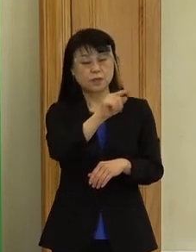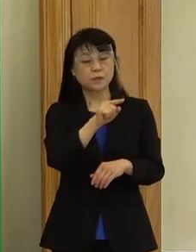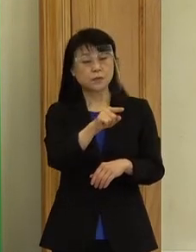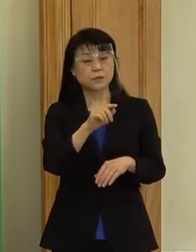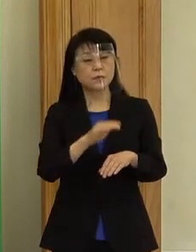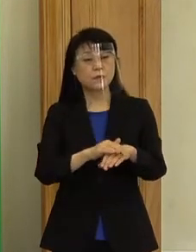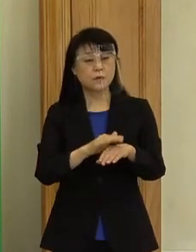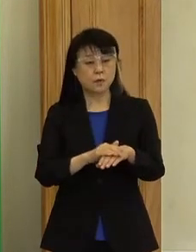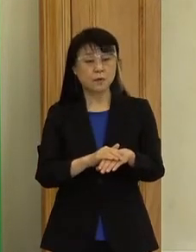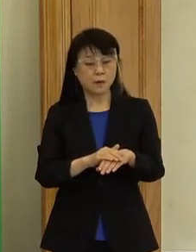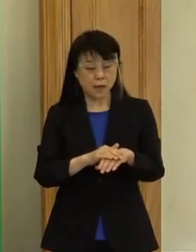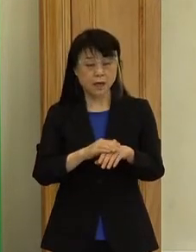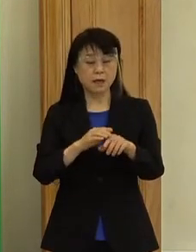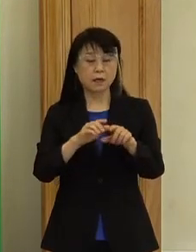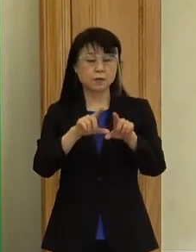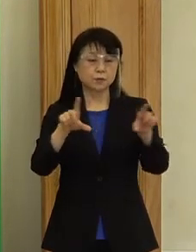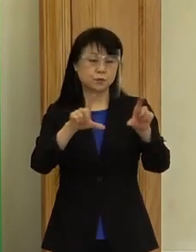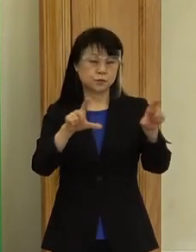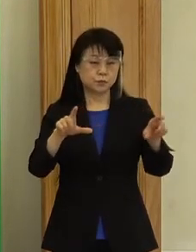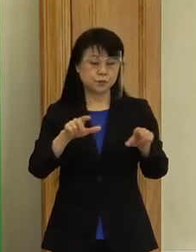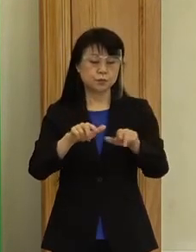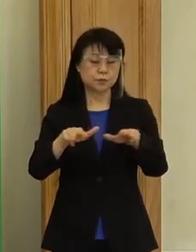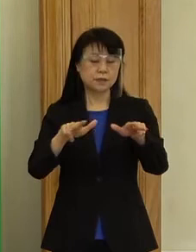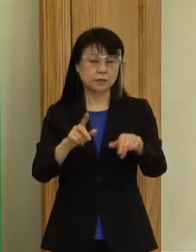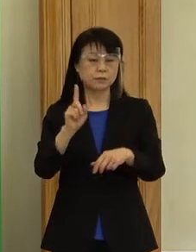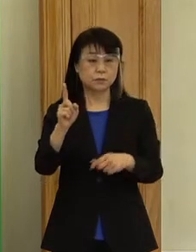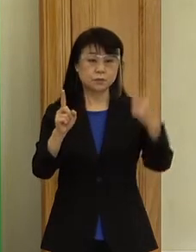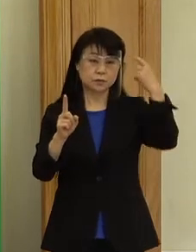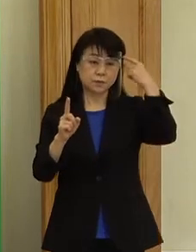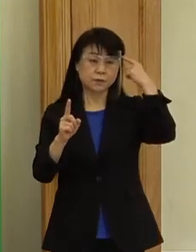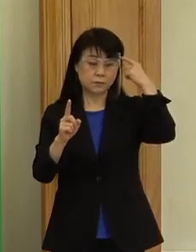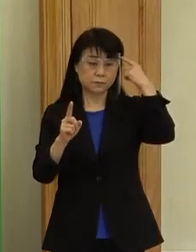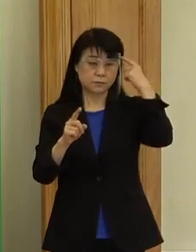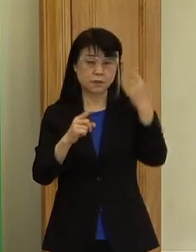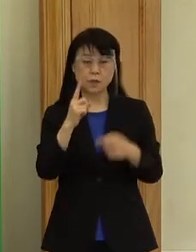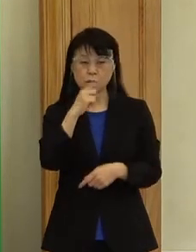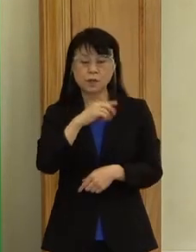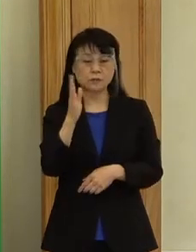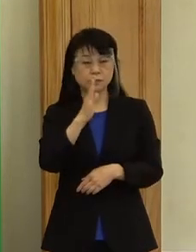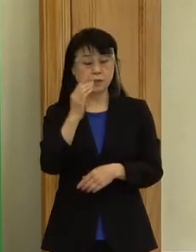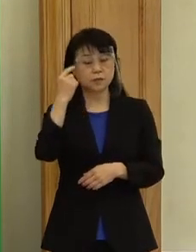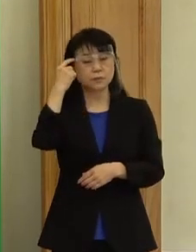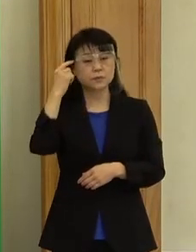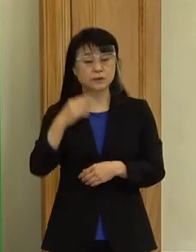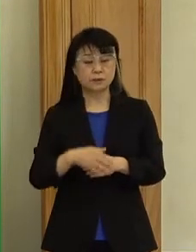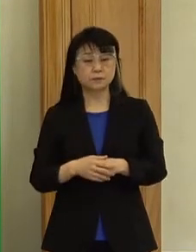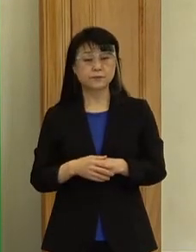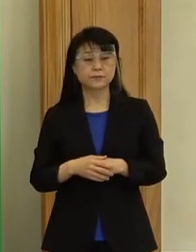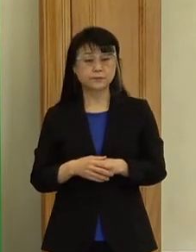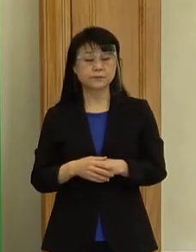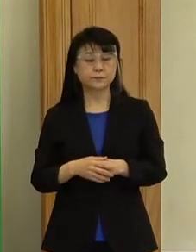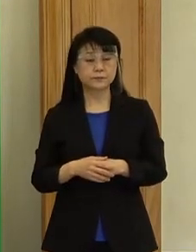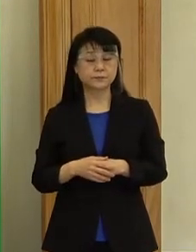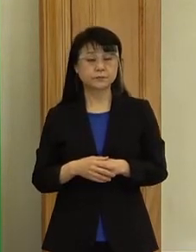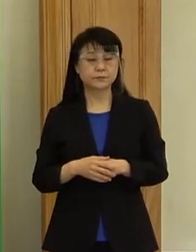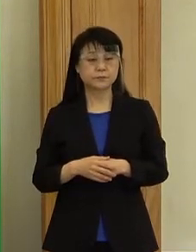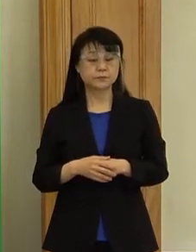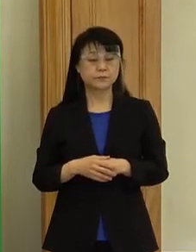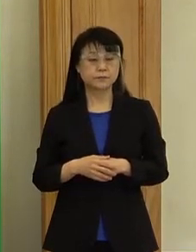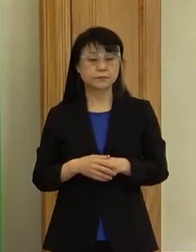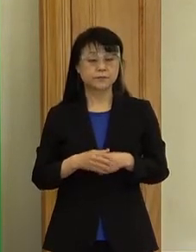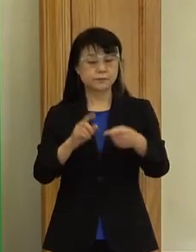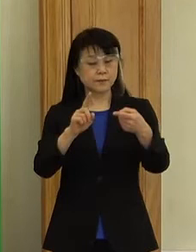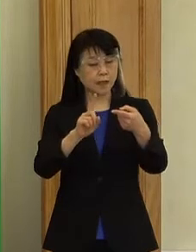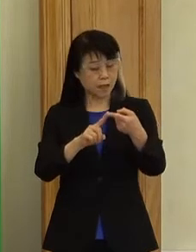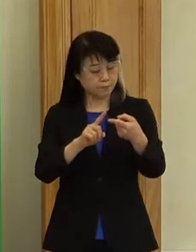私は政策であるというふうに思い、これは決して全く悪いことではないし、大変妥当な政策だというふう